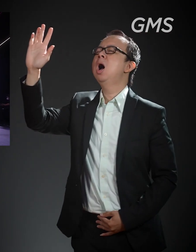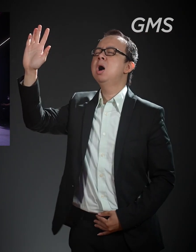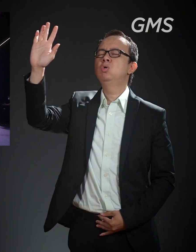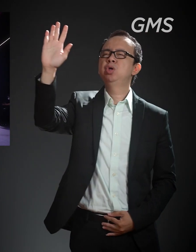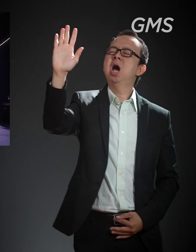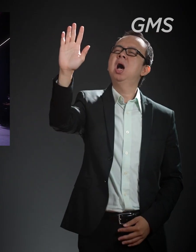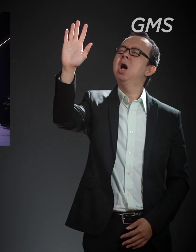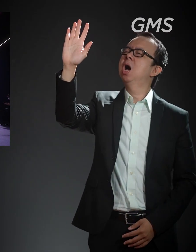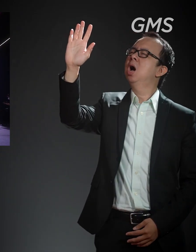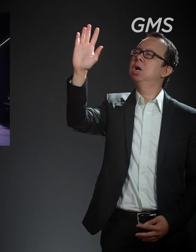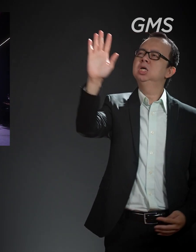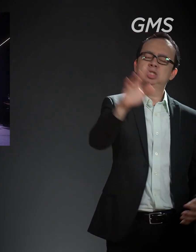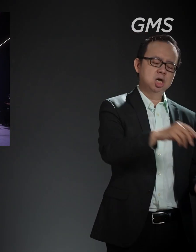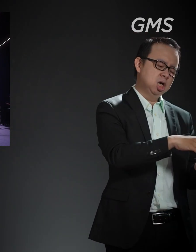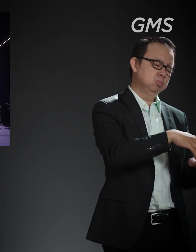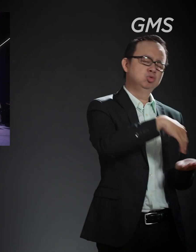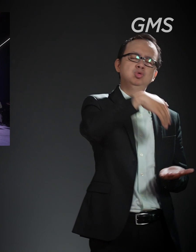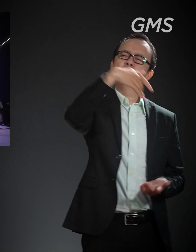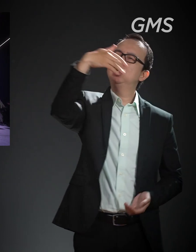Kau yang